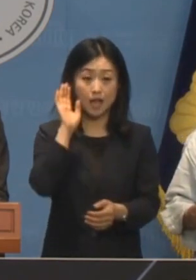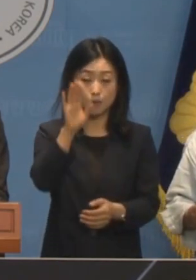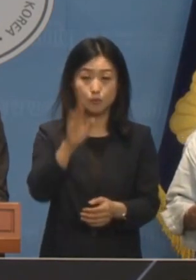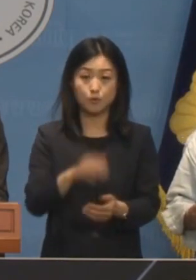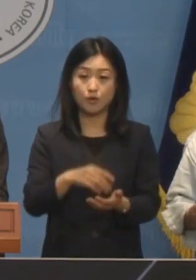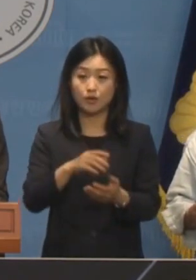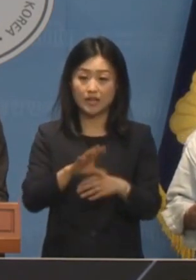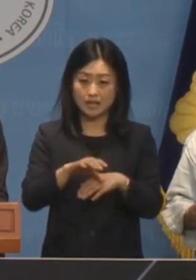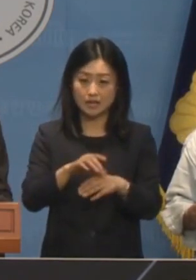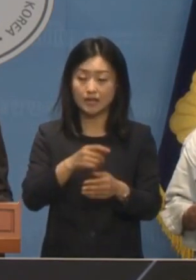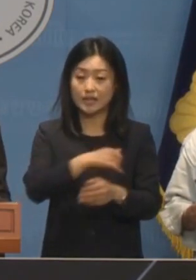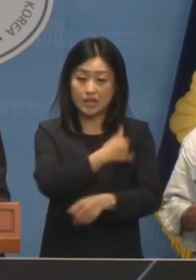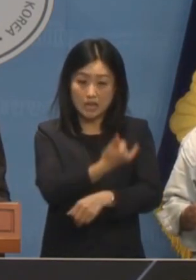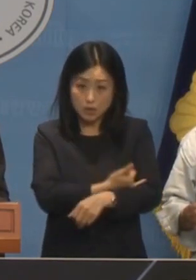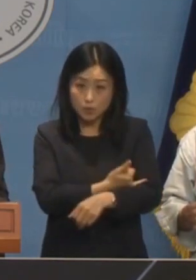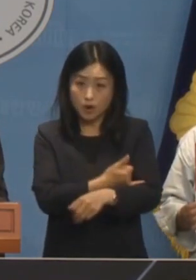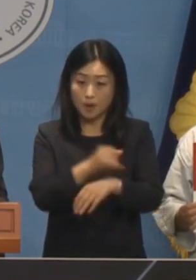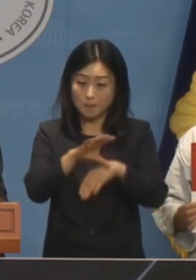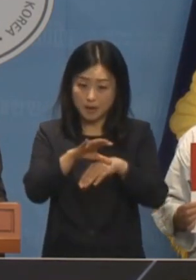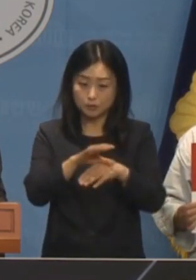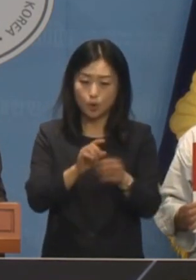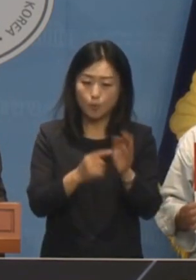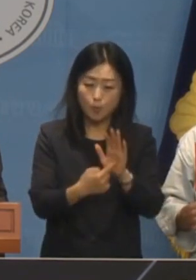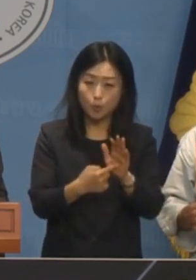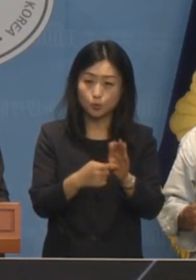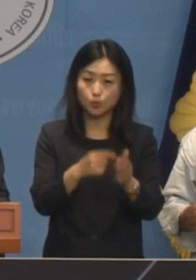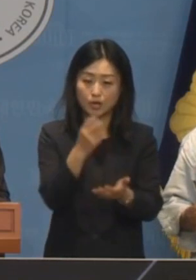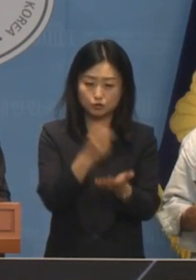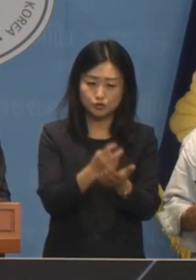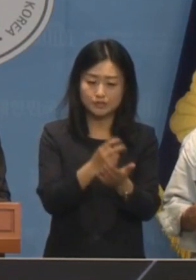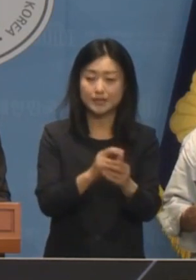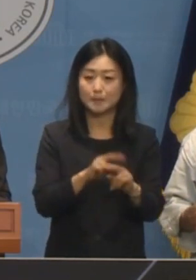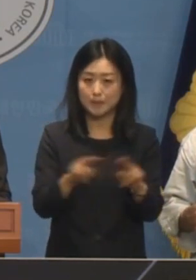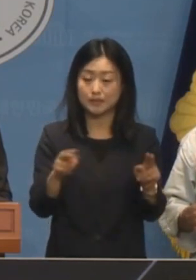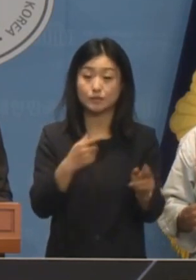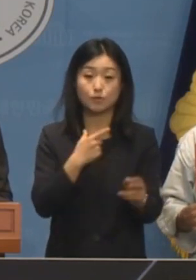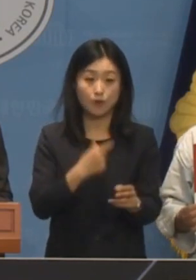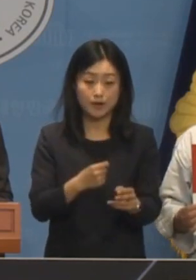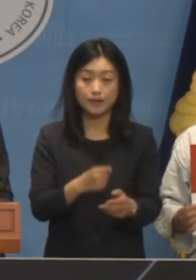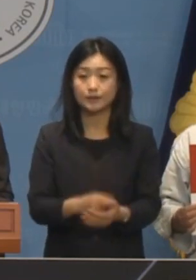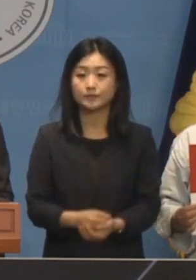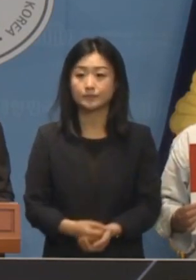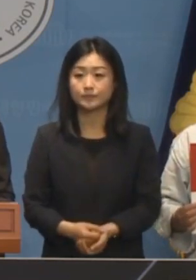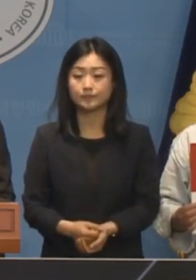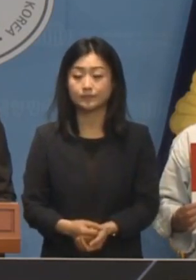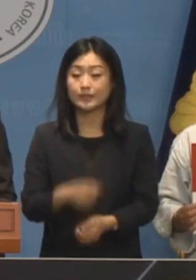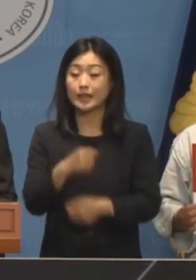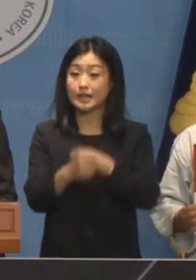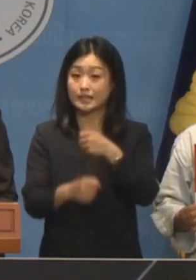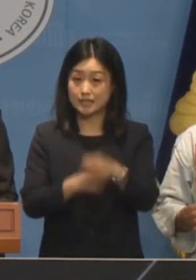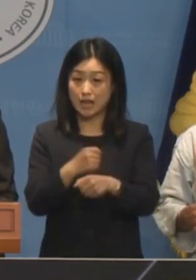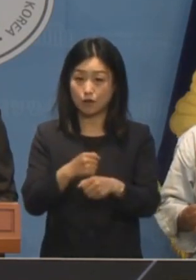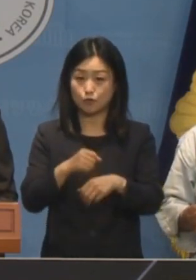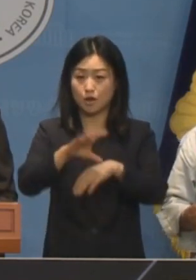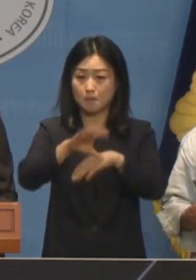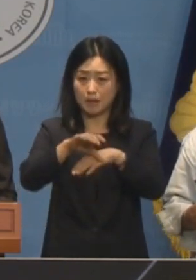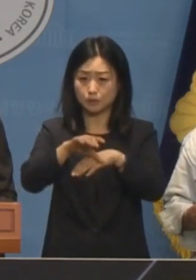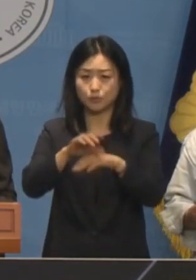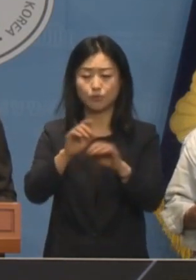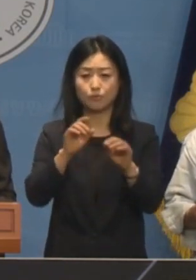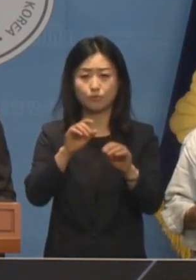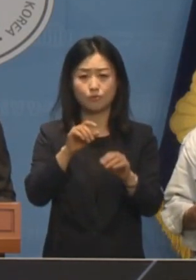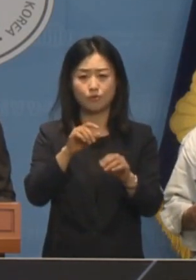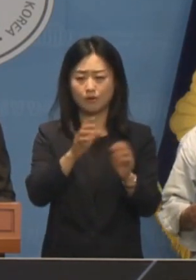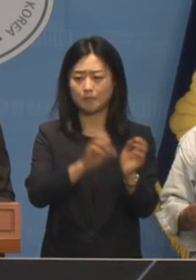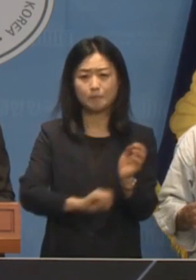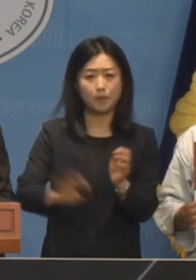함을 천명한다. 2011년 9월 23일 이후 대한민국 언론 방송은 자율성을 상실한 채 독재